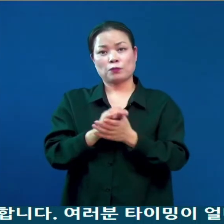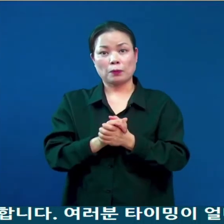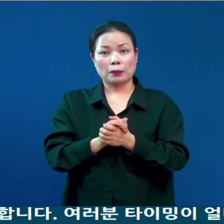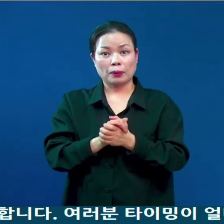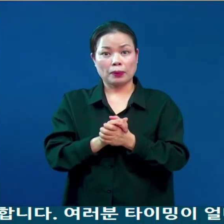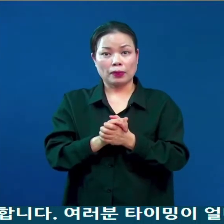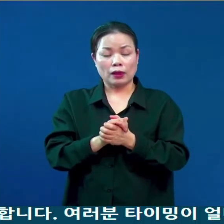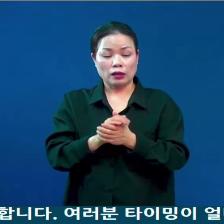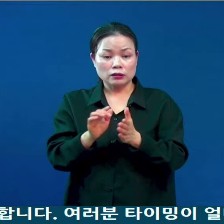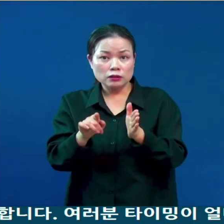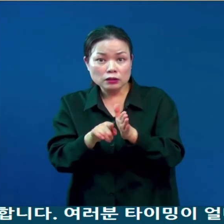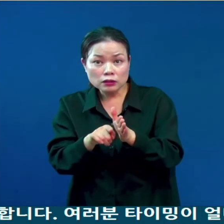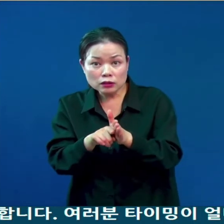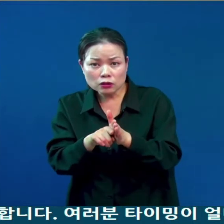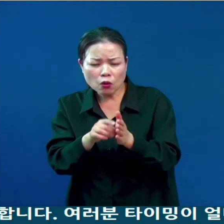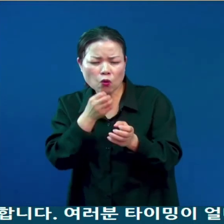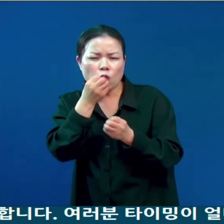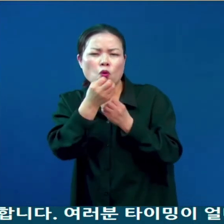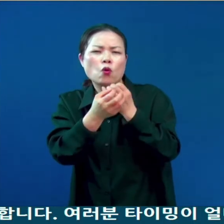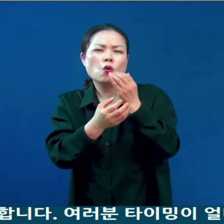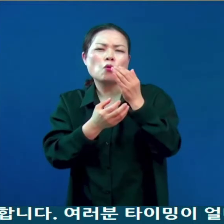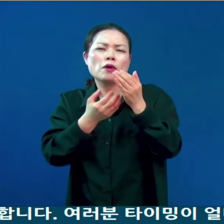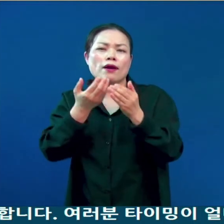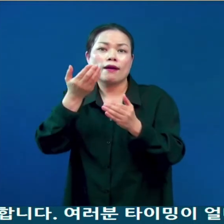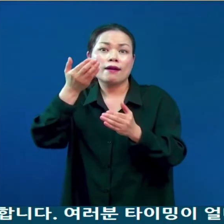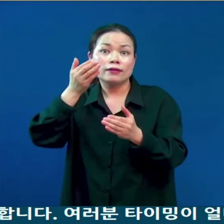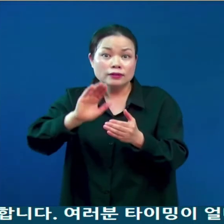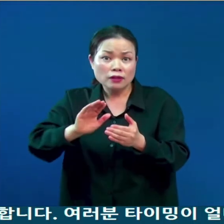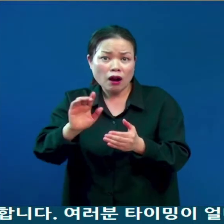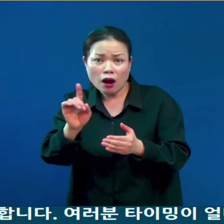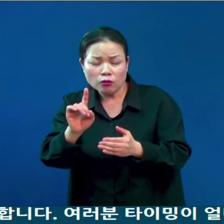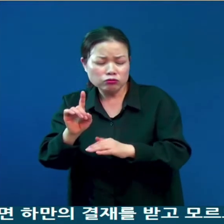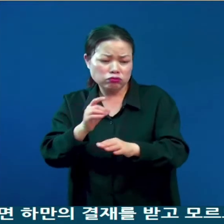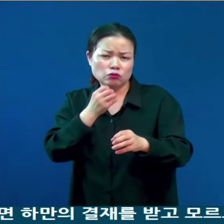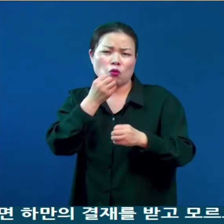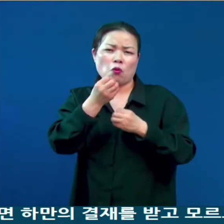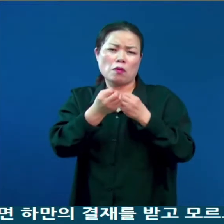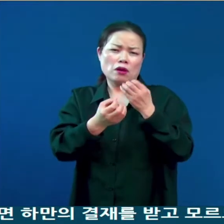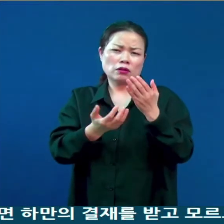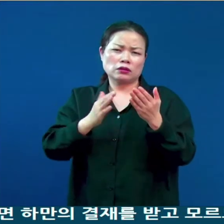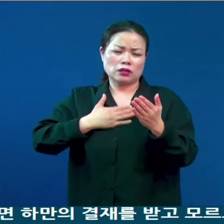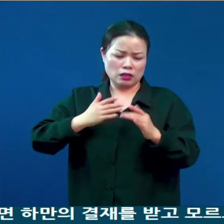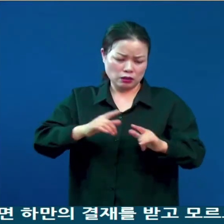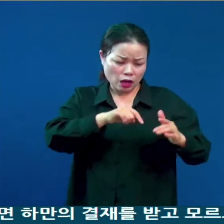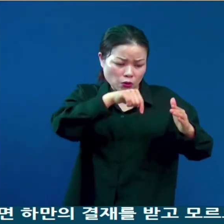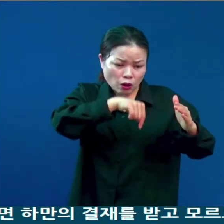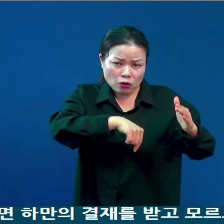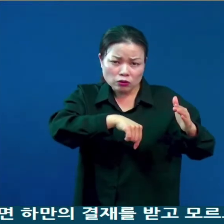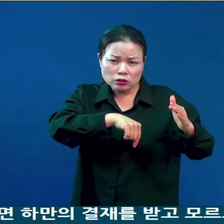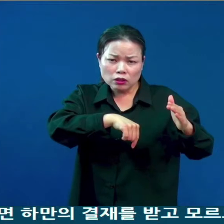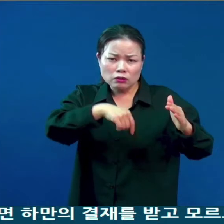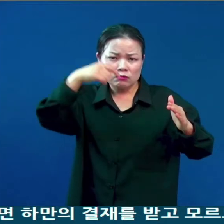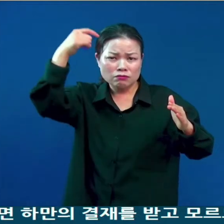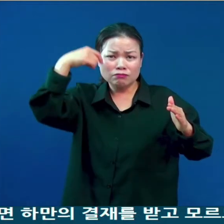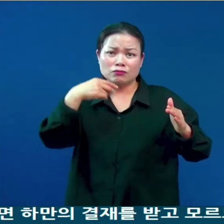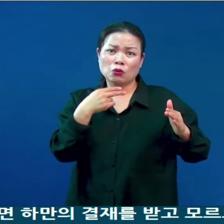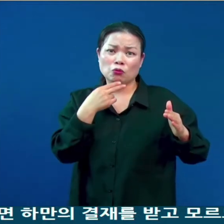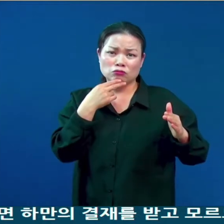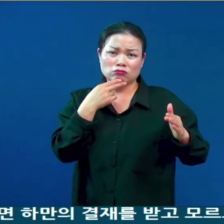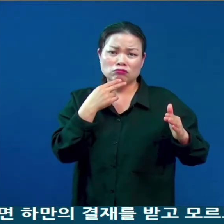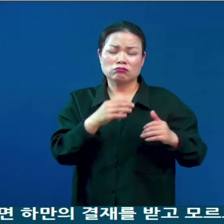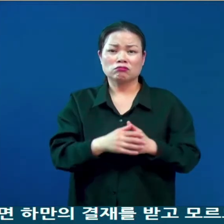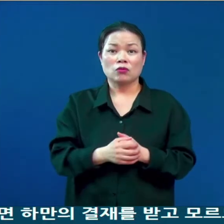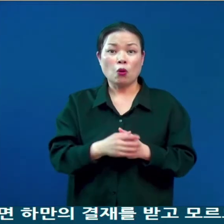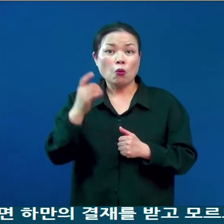근데 그 신앙으로 고백하는데 아무리 우리가 고백을 해도 그것이 내 삶 가운데서 현실로 다가오지 않을 때가